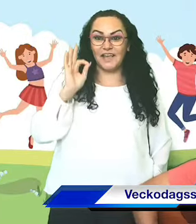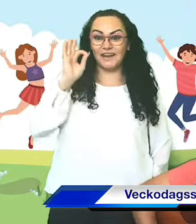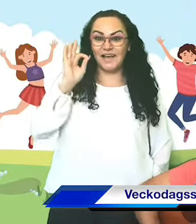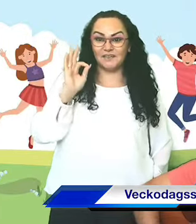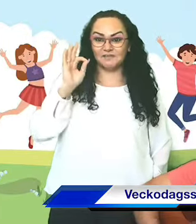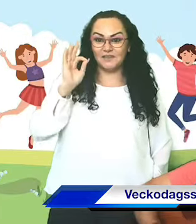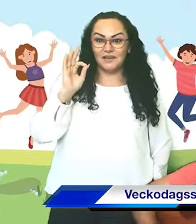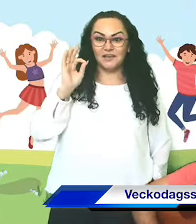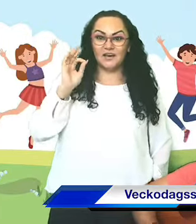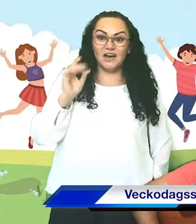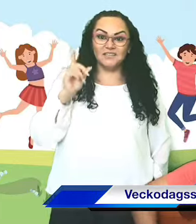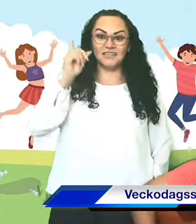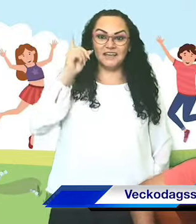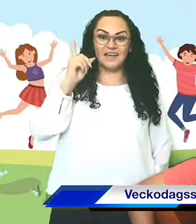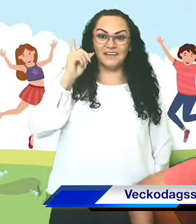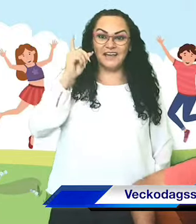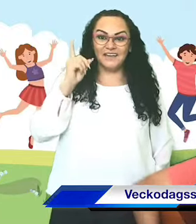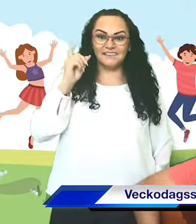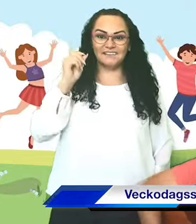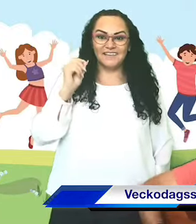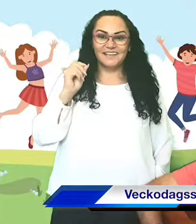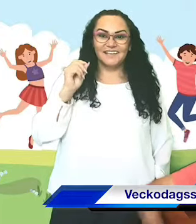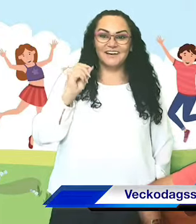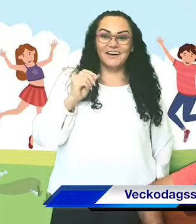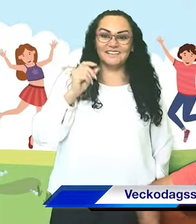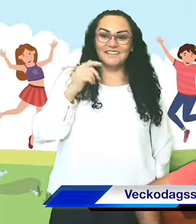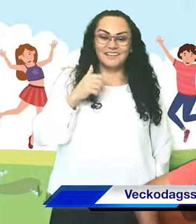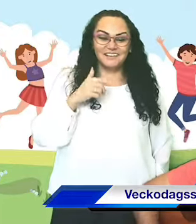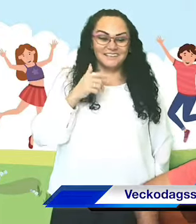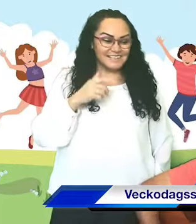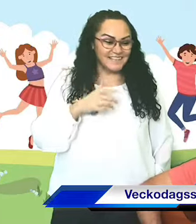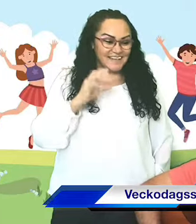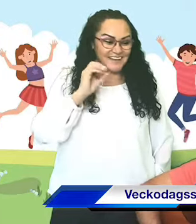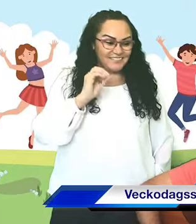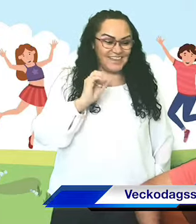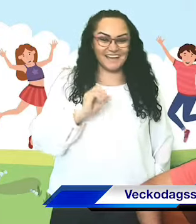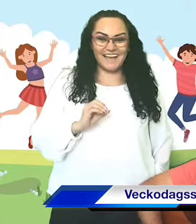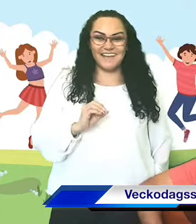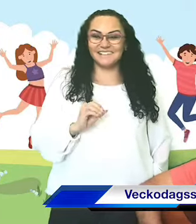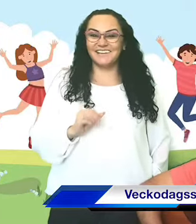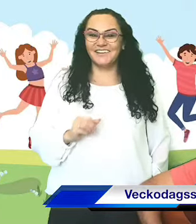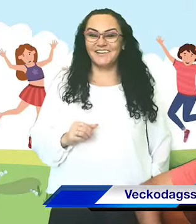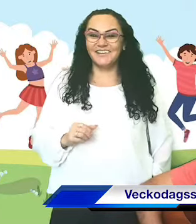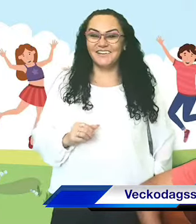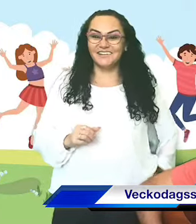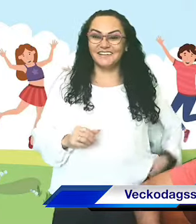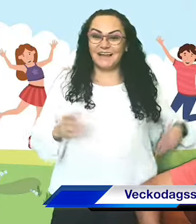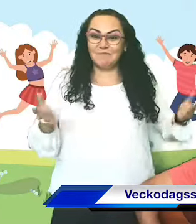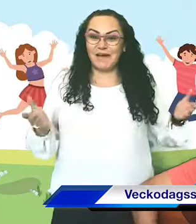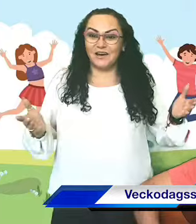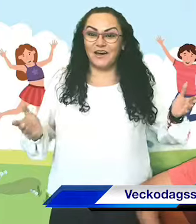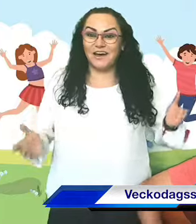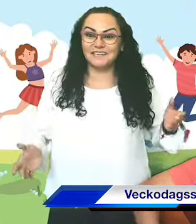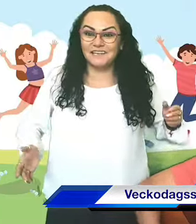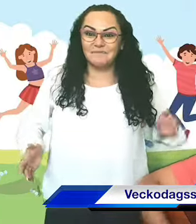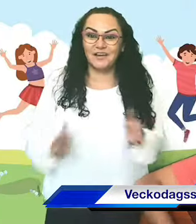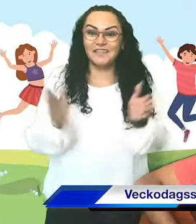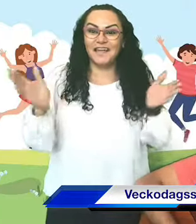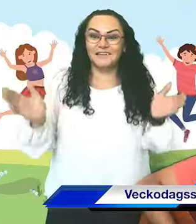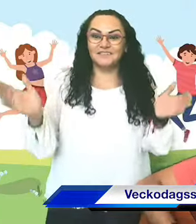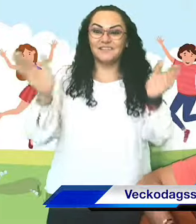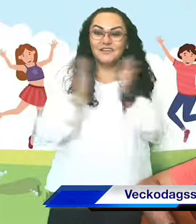sen fredag, och sen lördag, och sen söndag, sen är veckan slut. Klappa, och